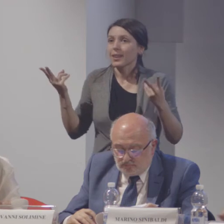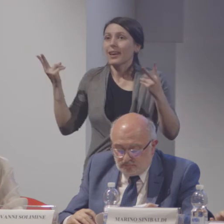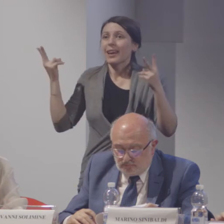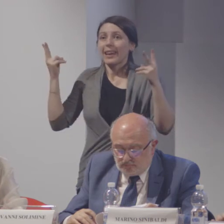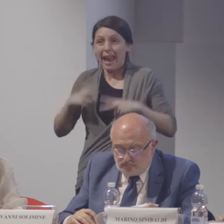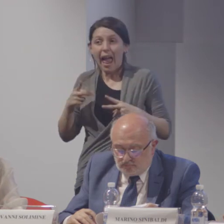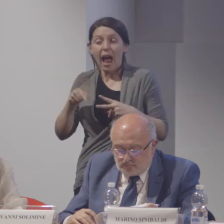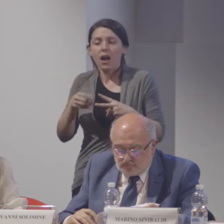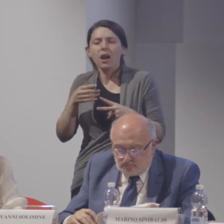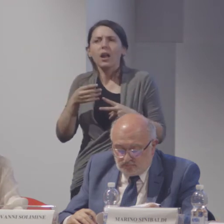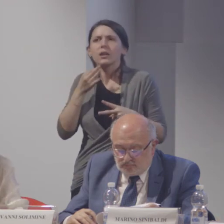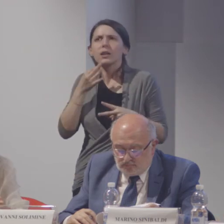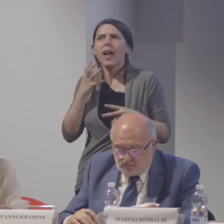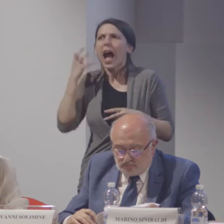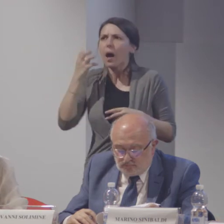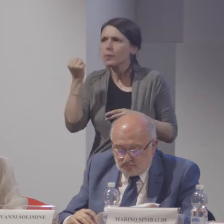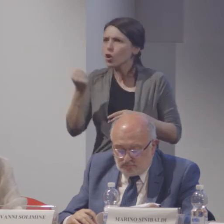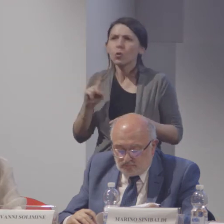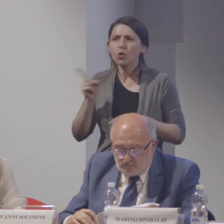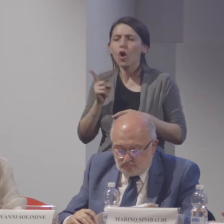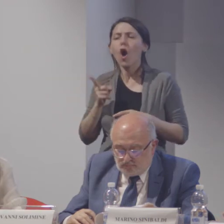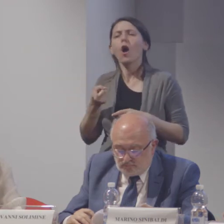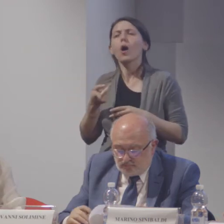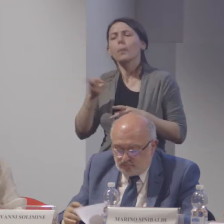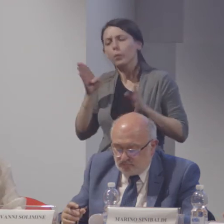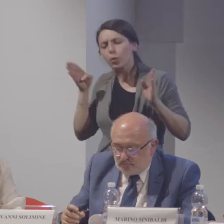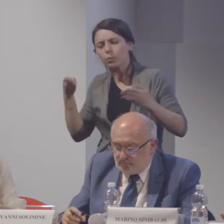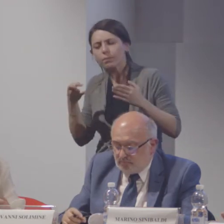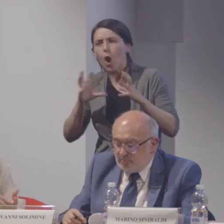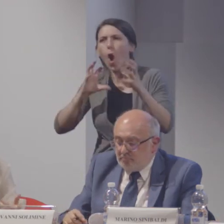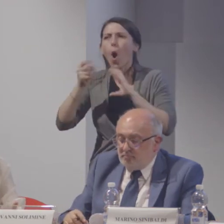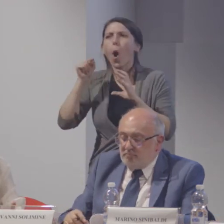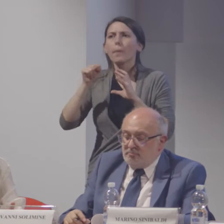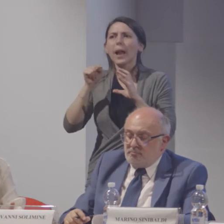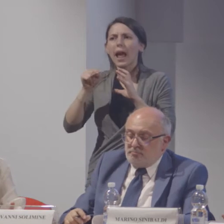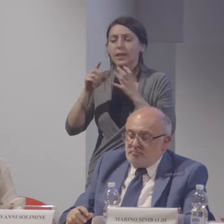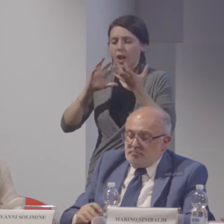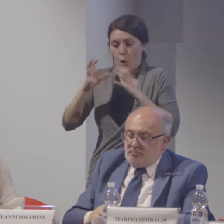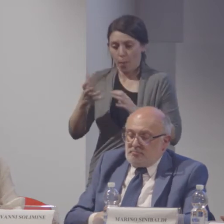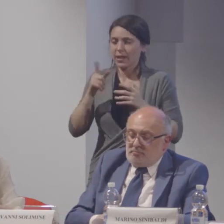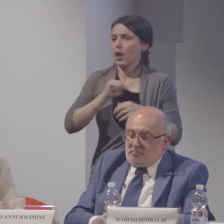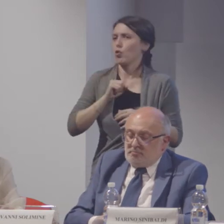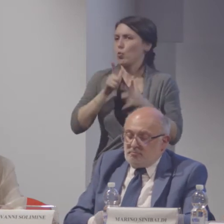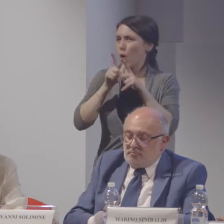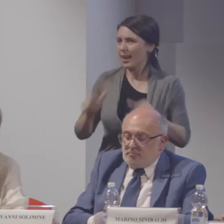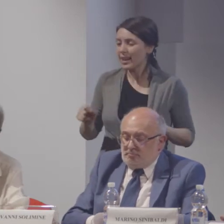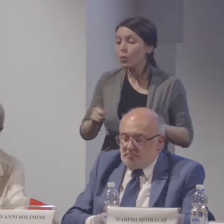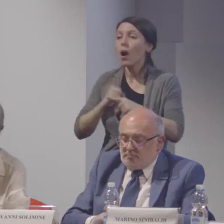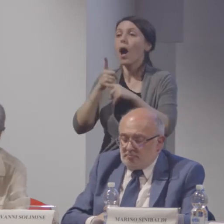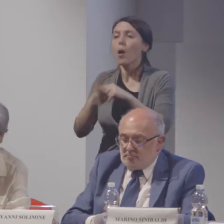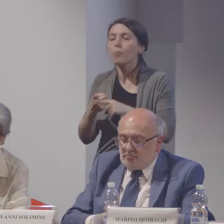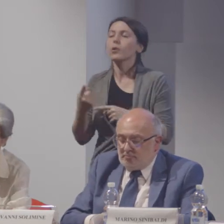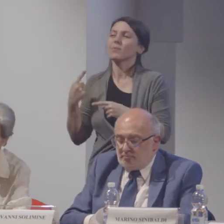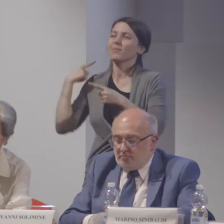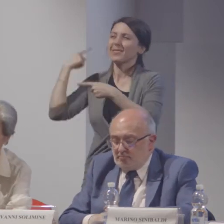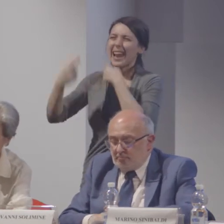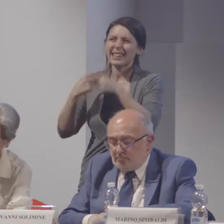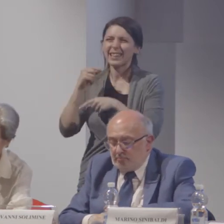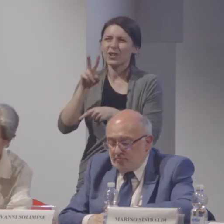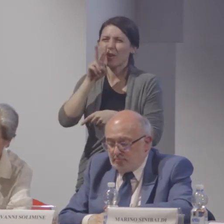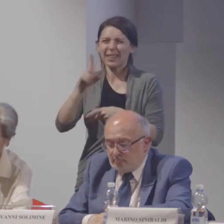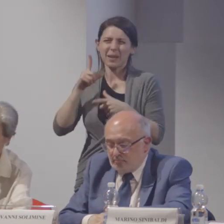non meno ambiziosa, che lavori sulla complessività a partire da quella della lingua e dal combinarsi di tradizioni